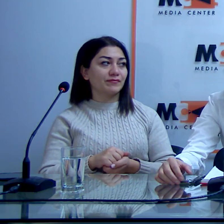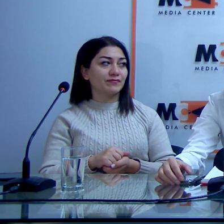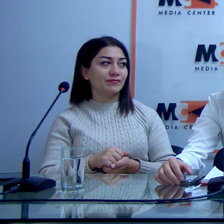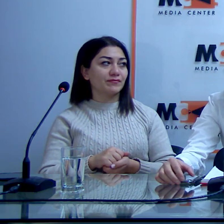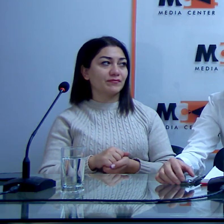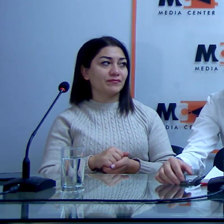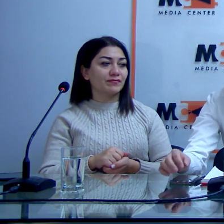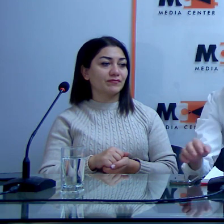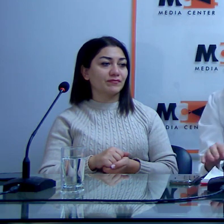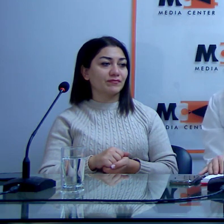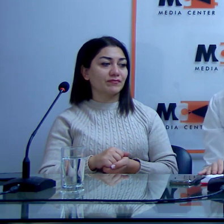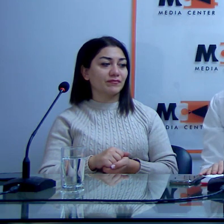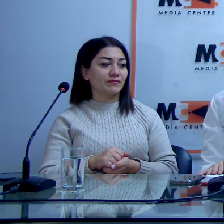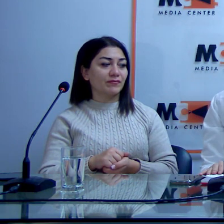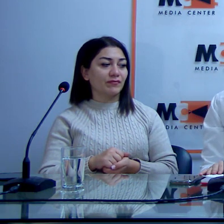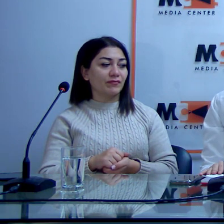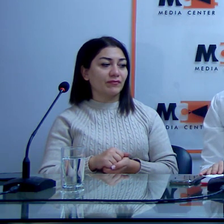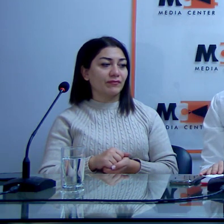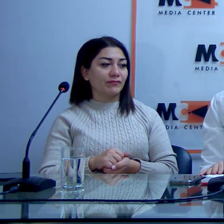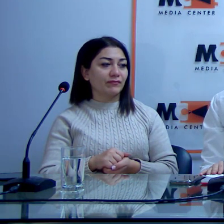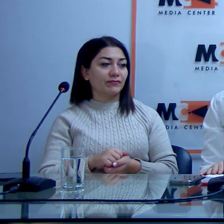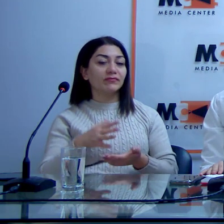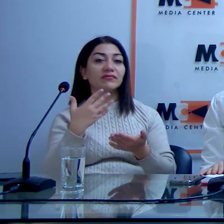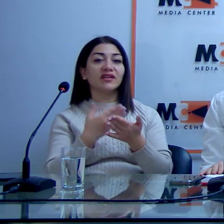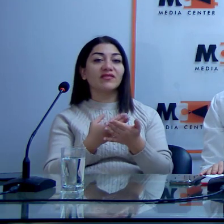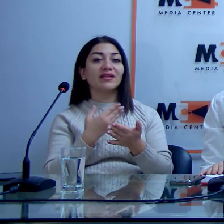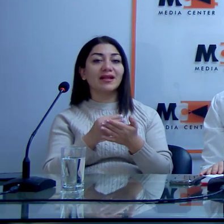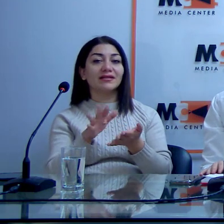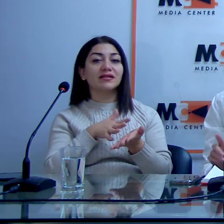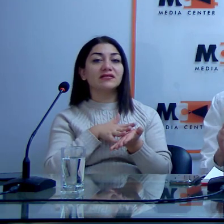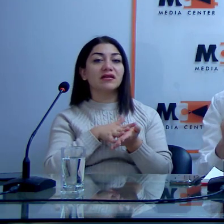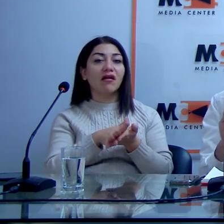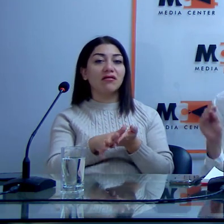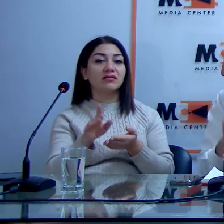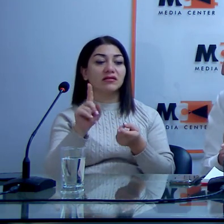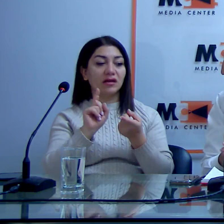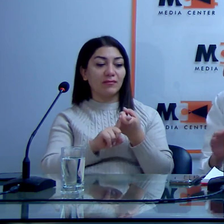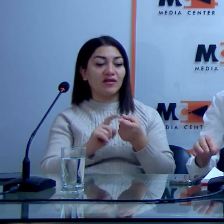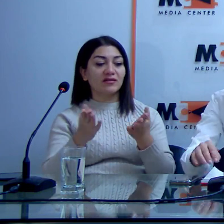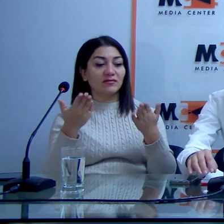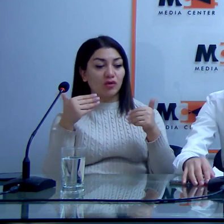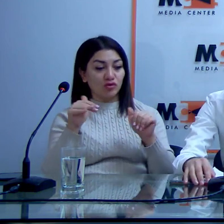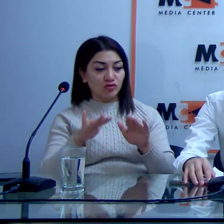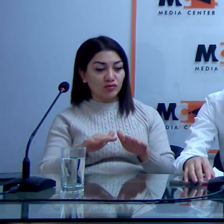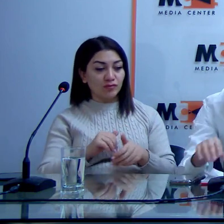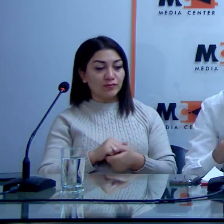լավ, սա անցնենք։ Եվ այստեղ նաև ֆինանսական ծախսերի վերաբերյալ որոշումների մասին